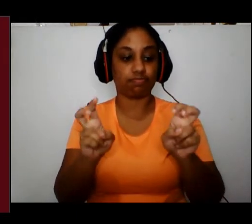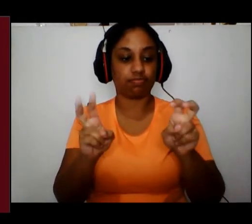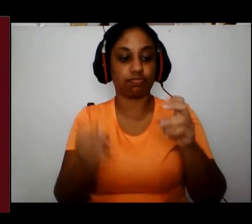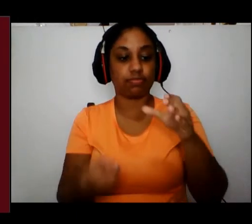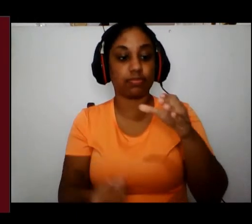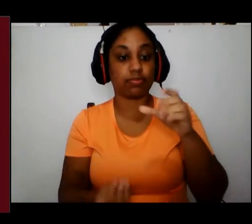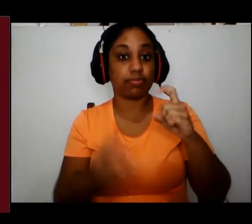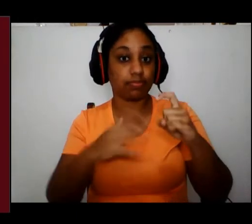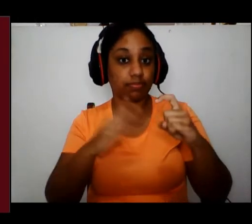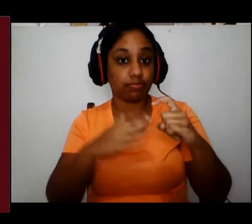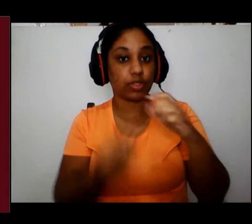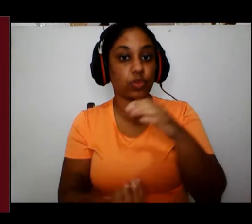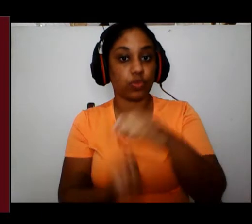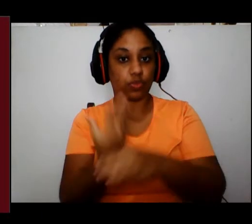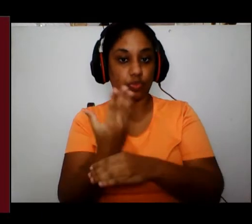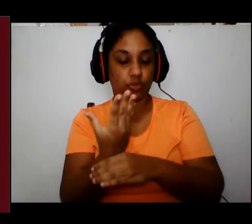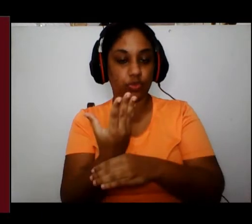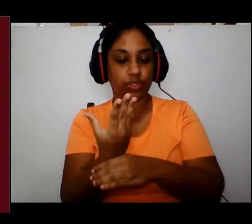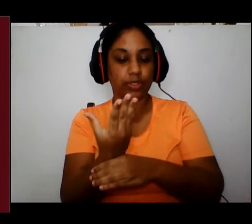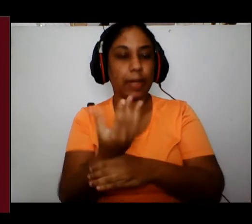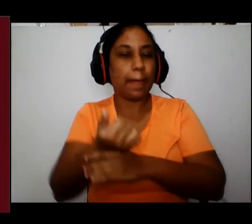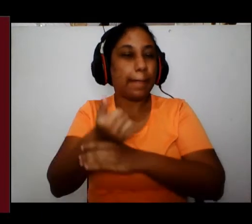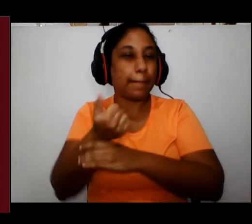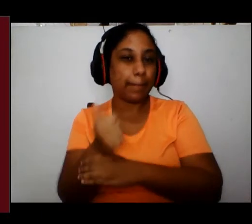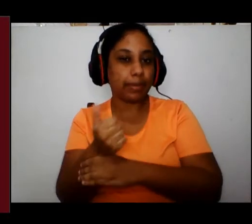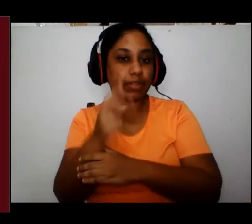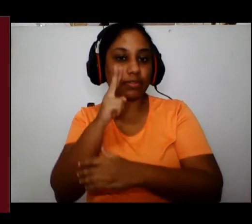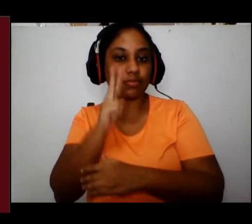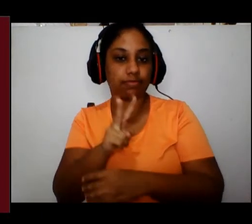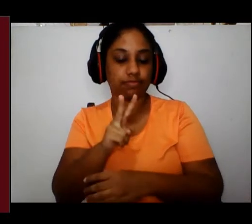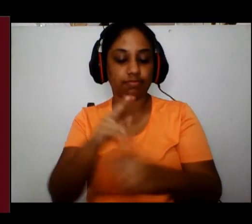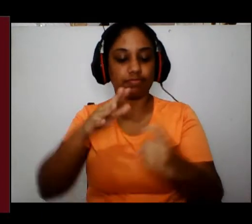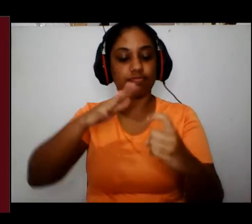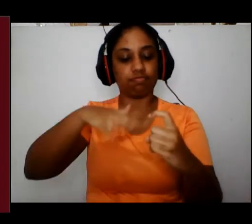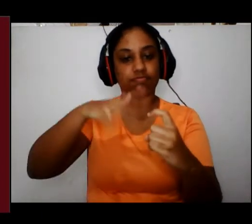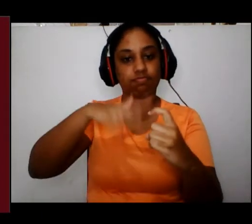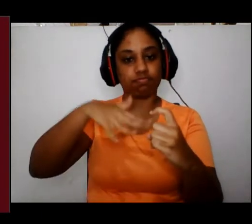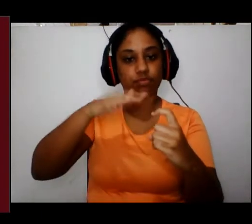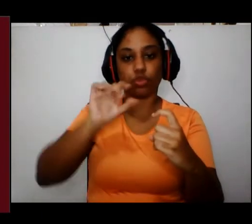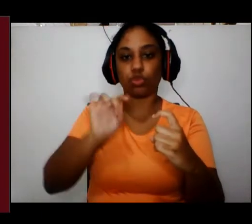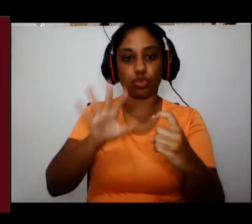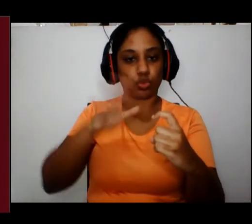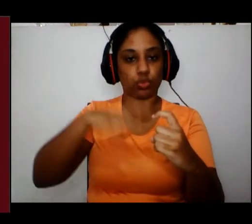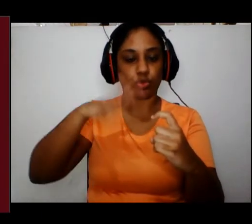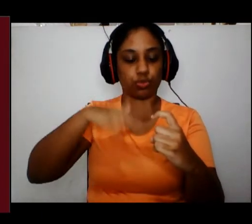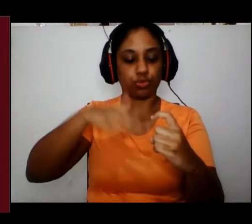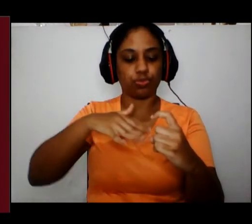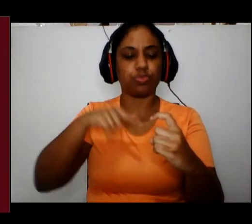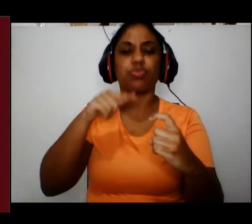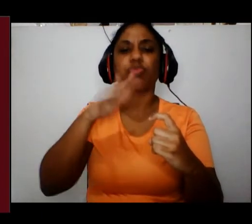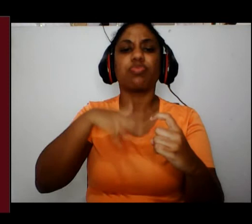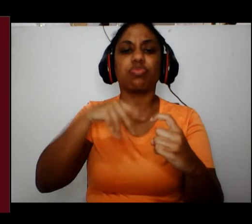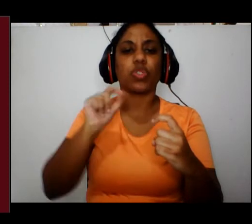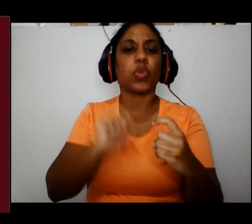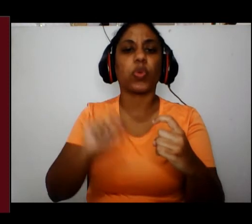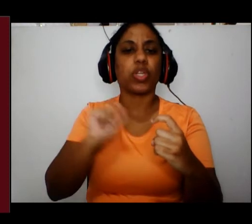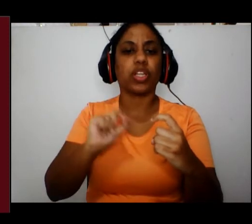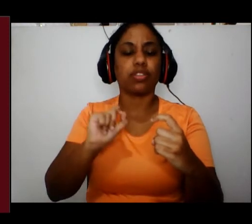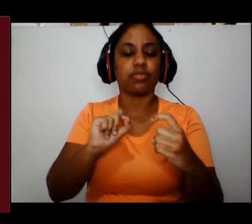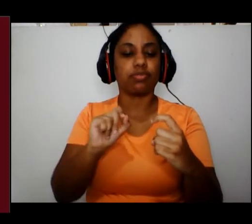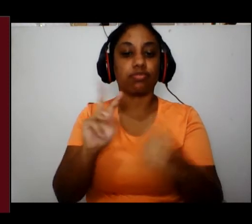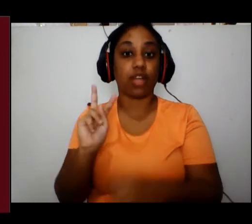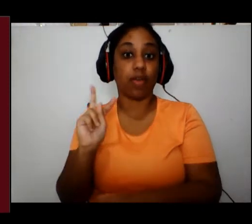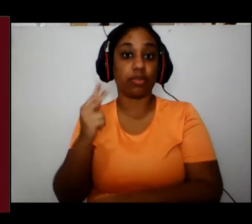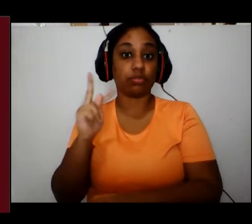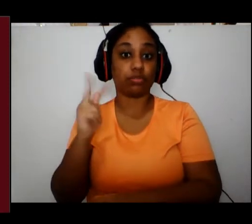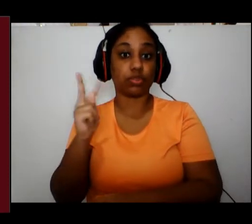a respeito dos mitos fundantes, do que são mitos fundantes, nós veremos o que é um mito. Um mito, gente, é uma história sobre